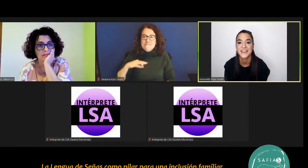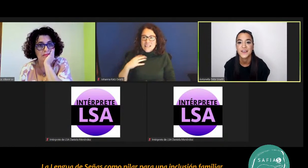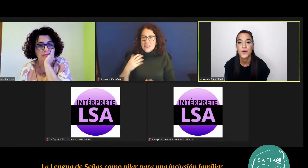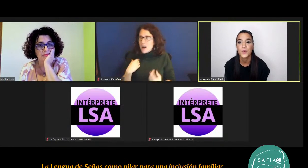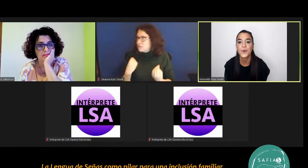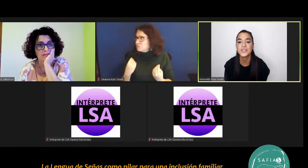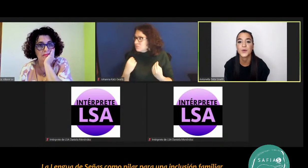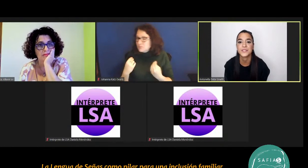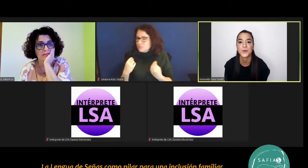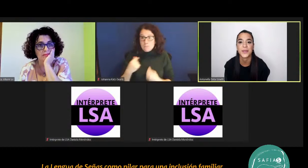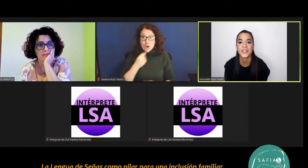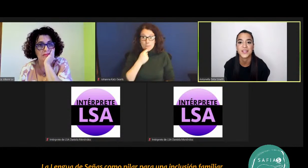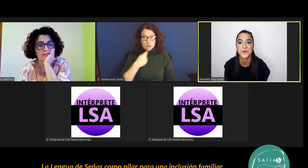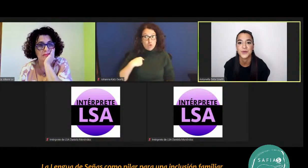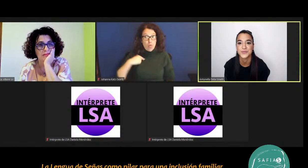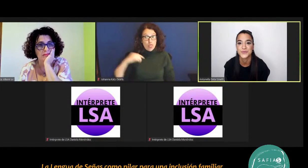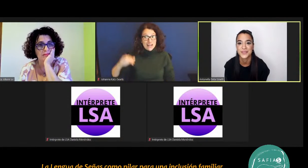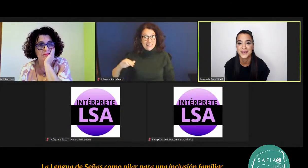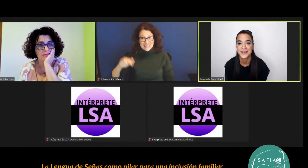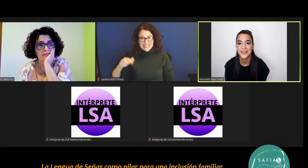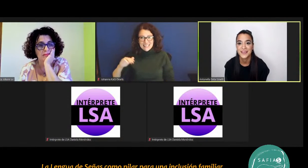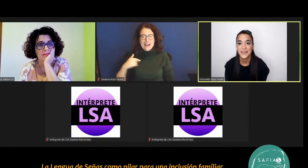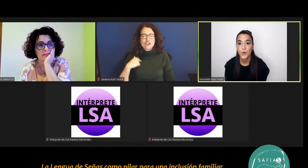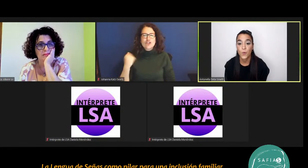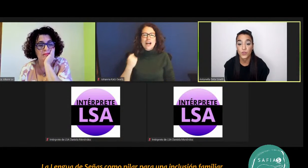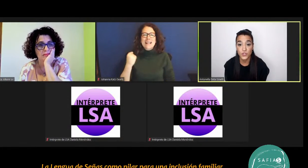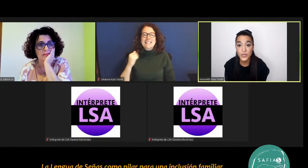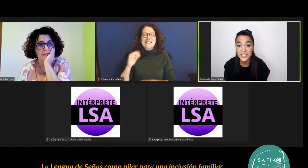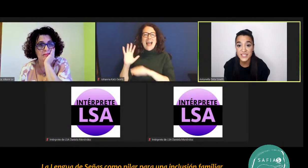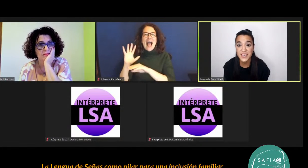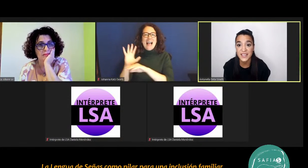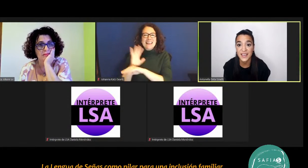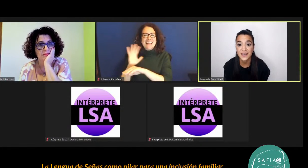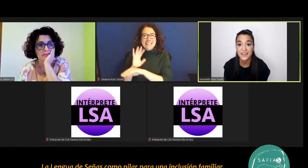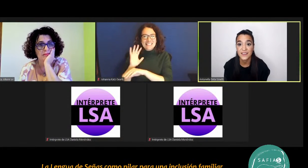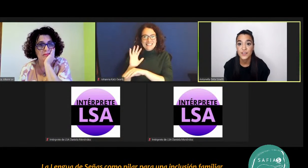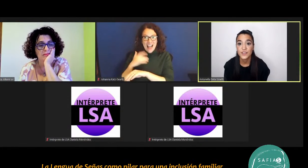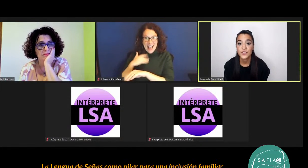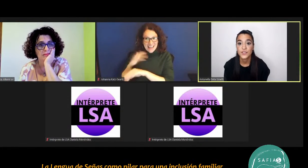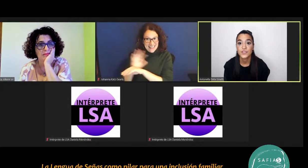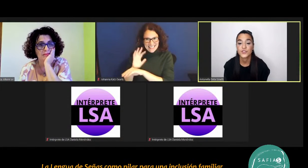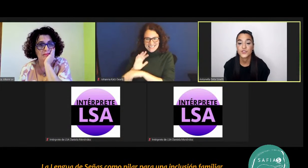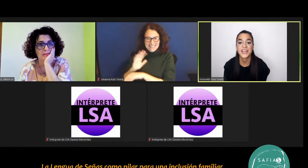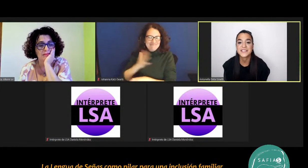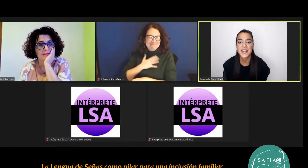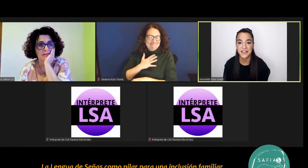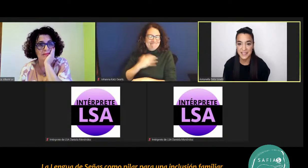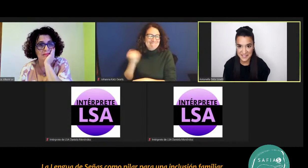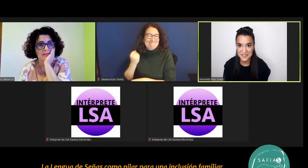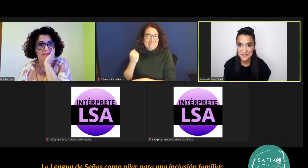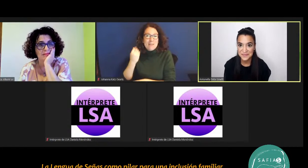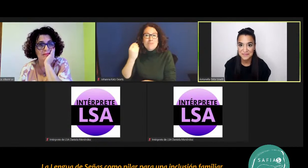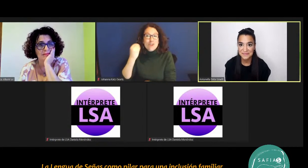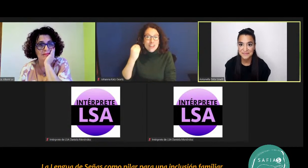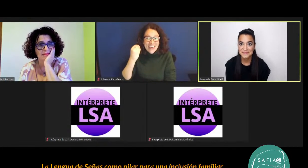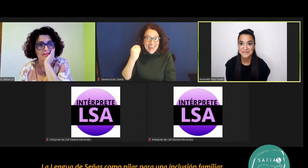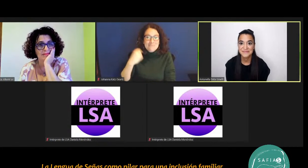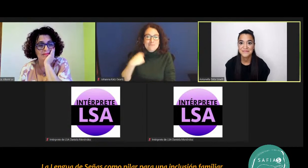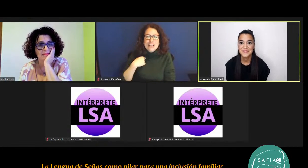llegar? ¿Cuáles son mis objetivos? Cuando yo era chiquita, yo quería ser actriz,